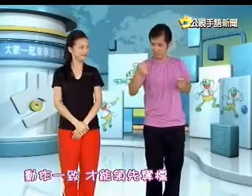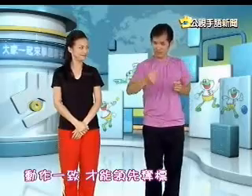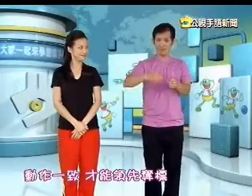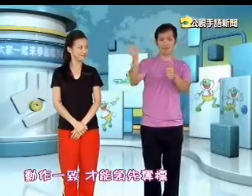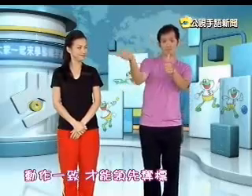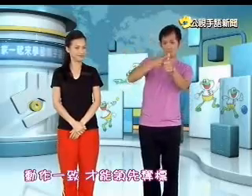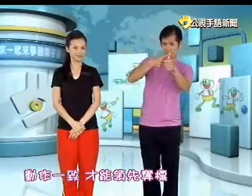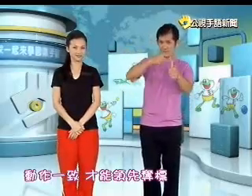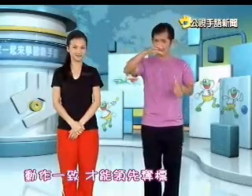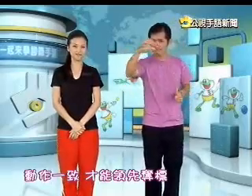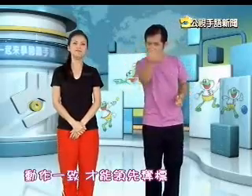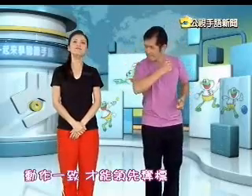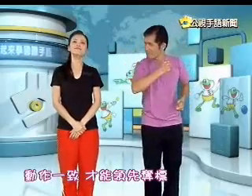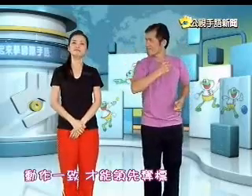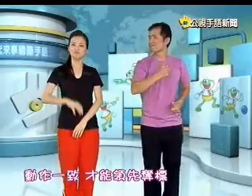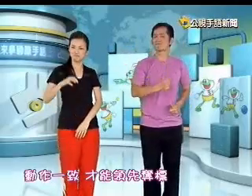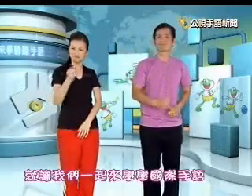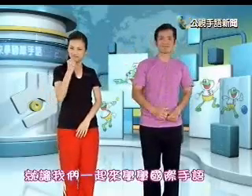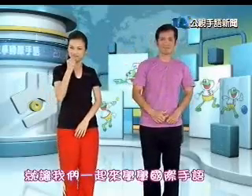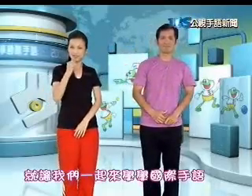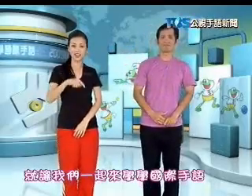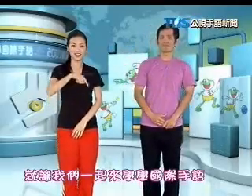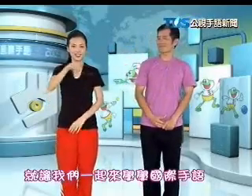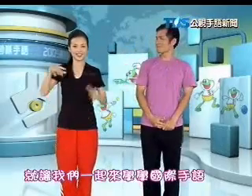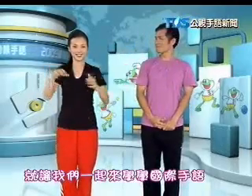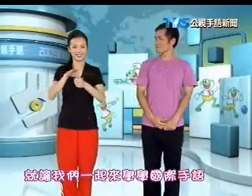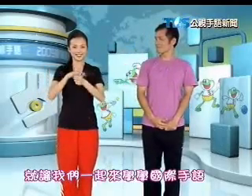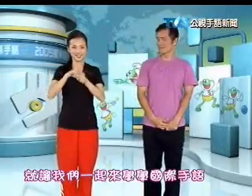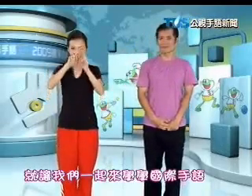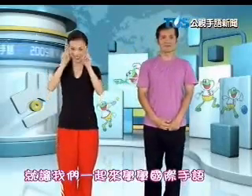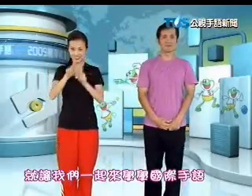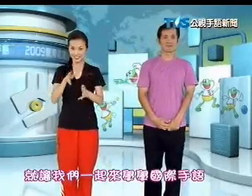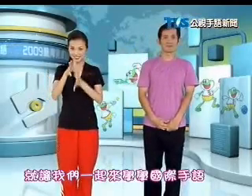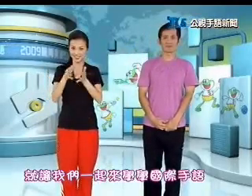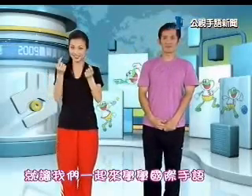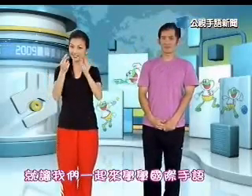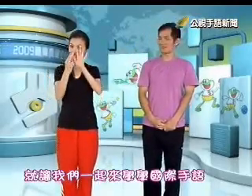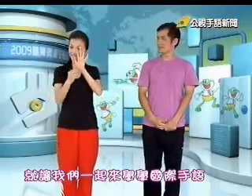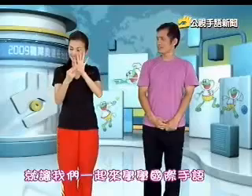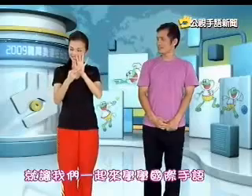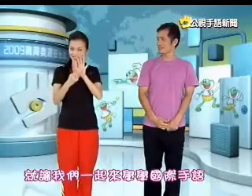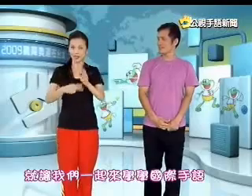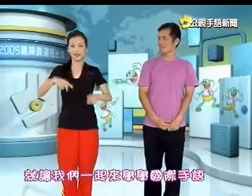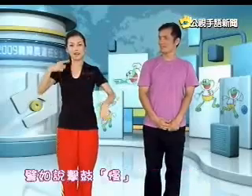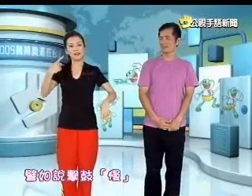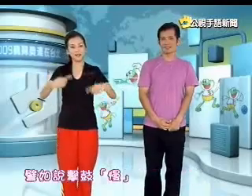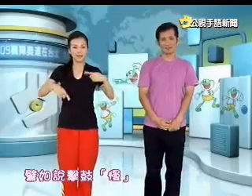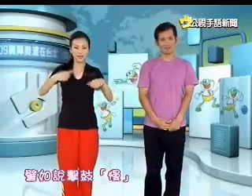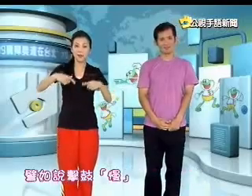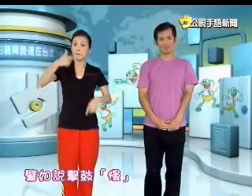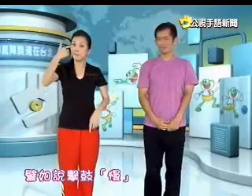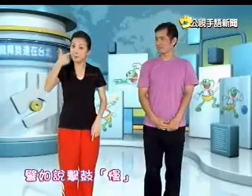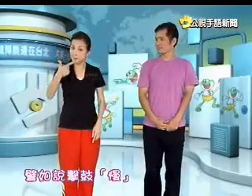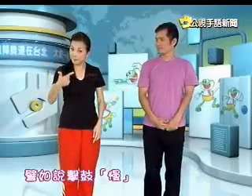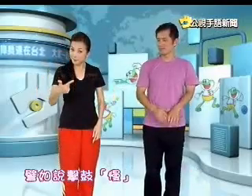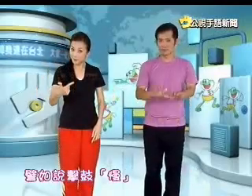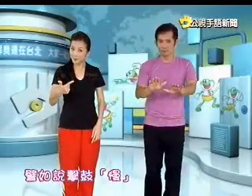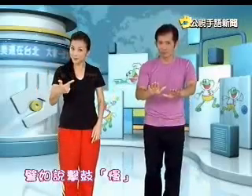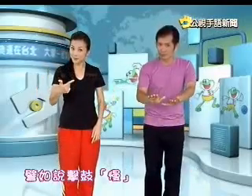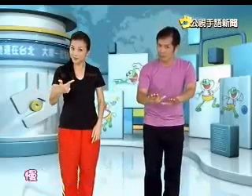致才能够领先夺标。 嗯，就让我们一起来学学国际手语，譬如说击鼓慢